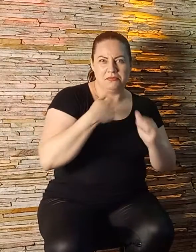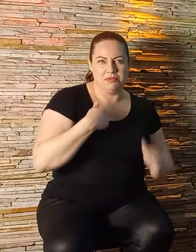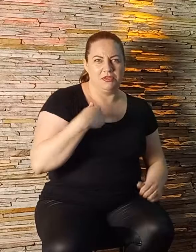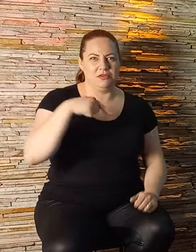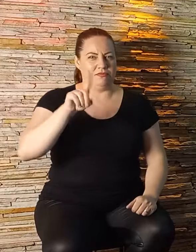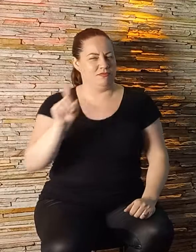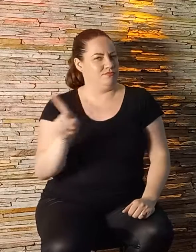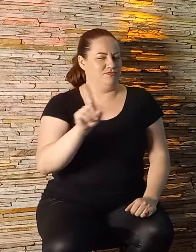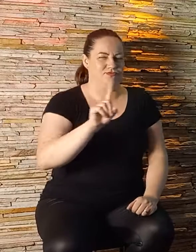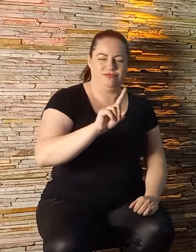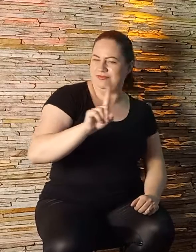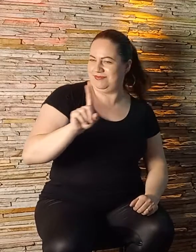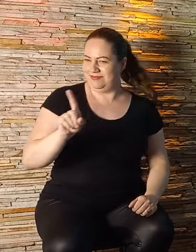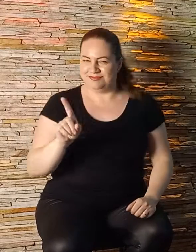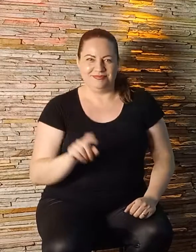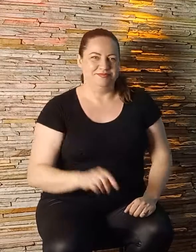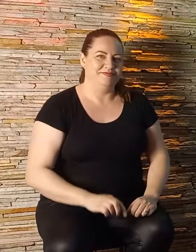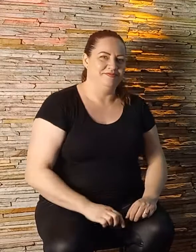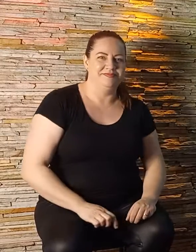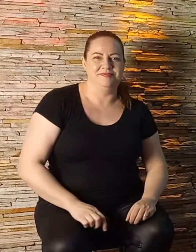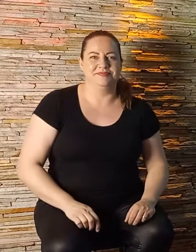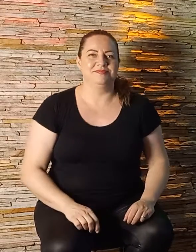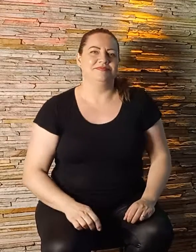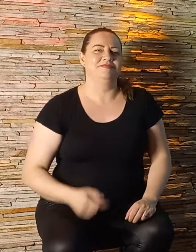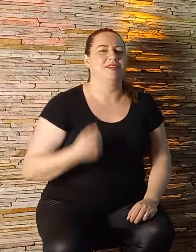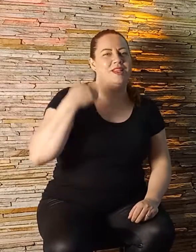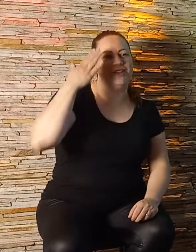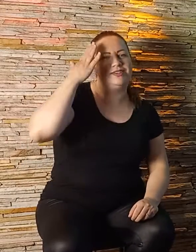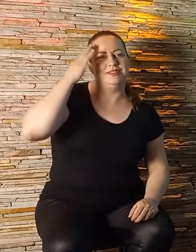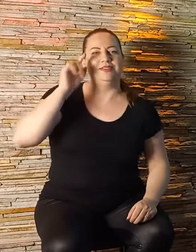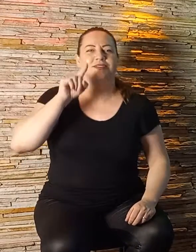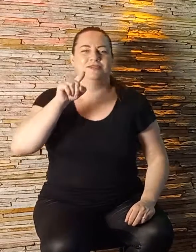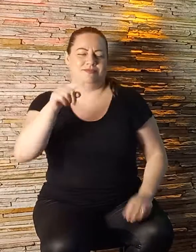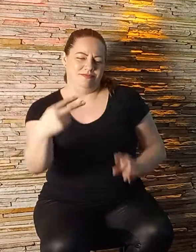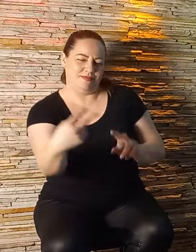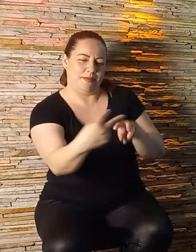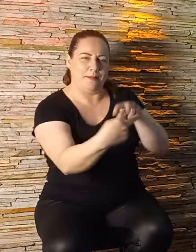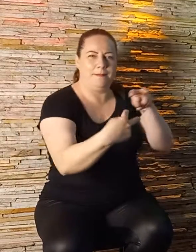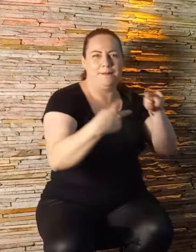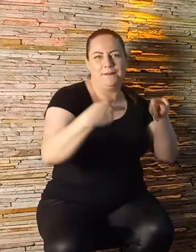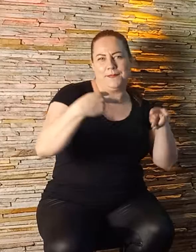o pão mano eu sei que